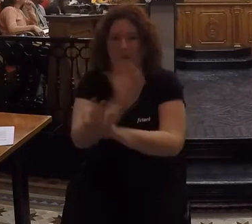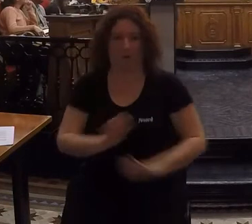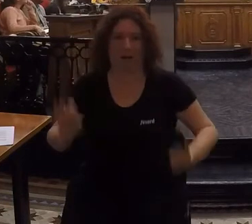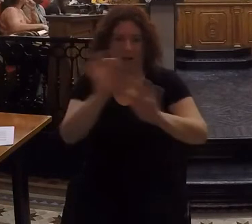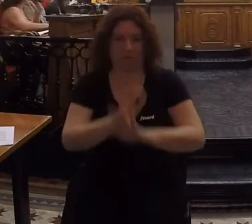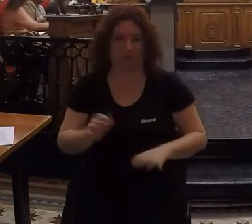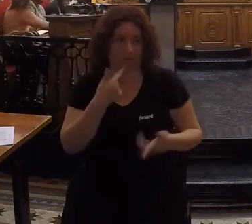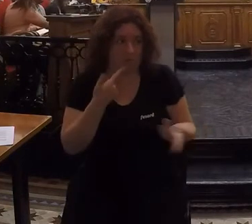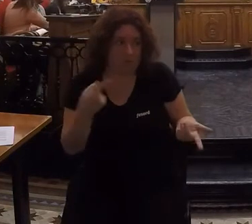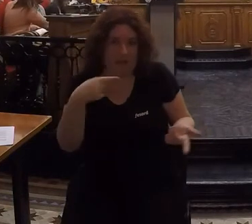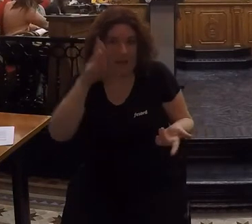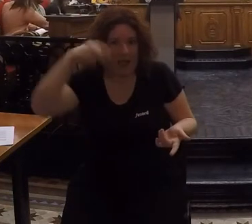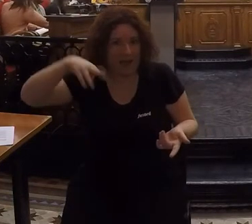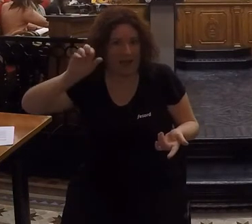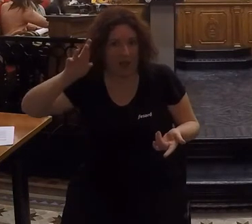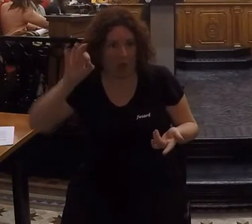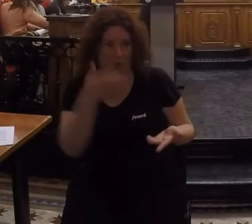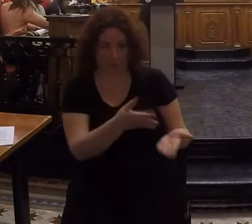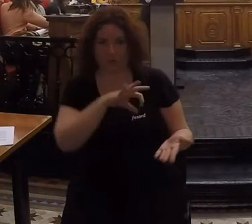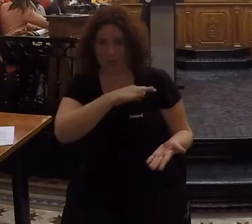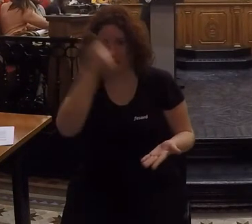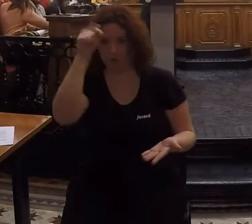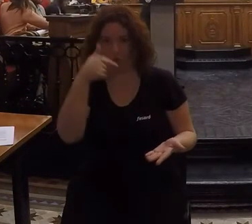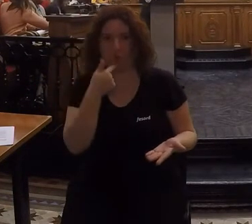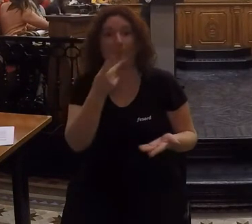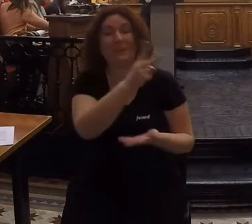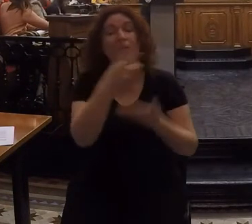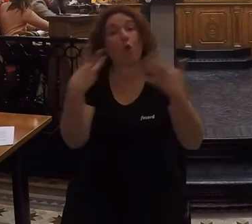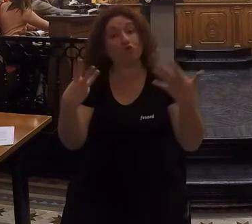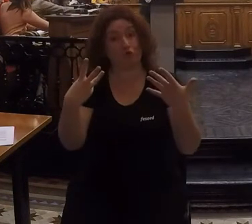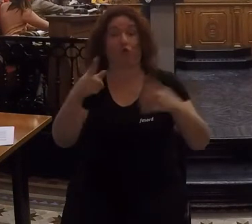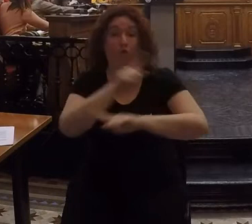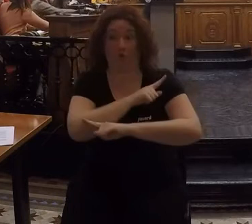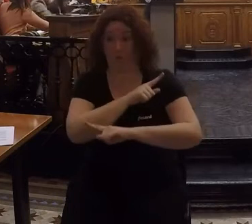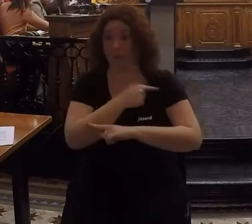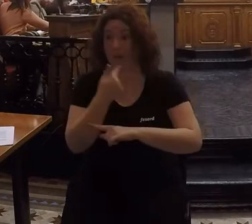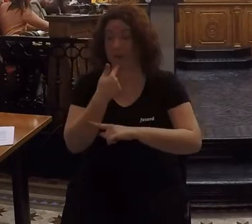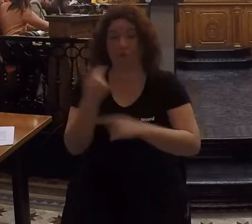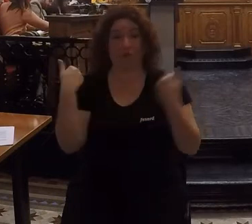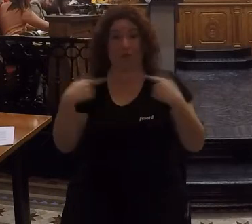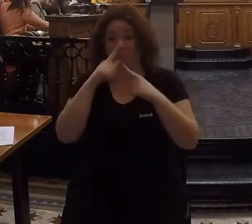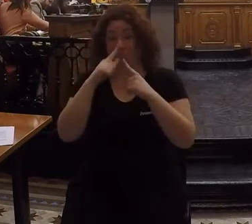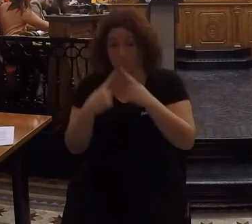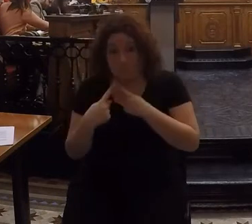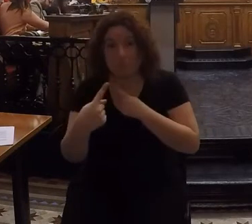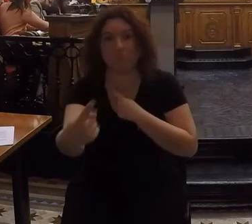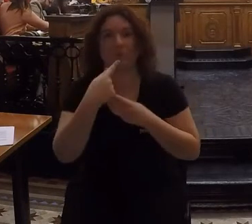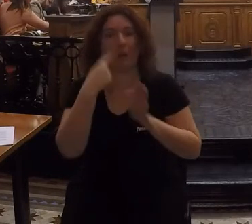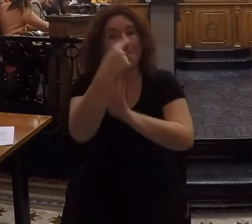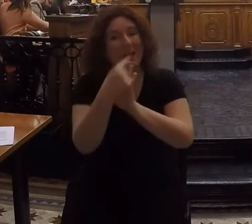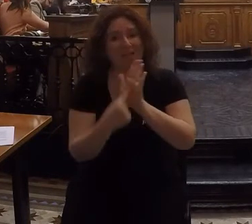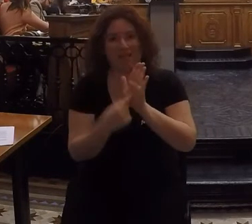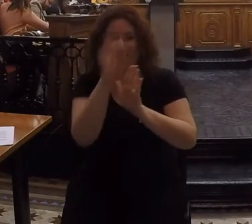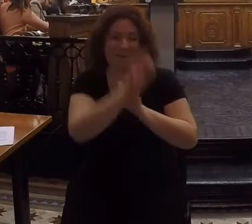señor Granero, cuando le dije el pasado 28 de noviembre, en este mismo salón de plenos, 12 meses por delante y ninguna medida. Y en este